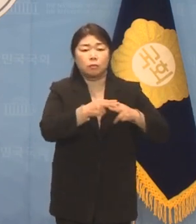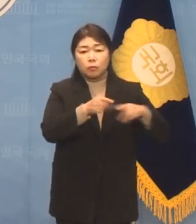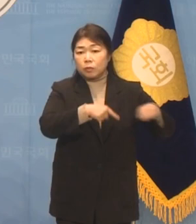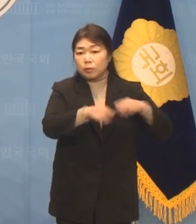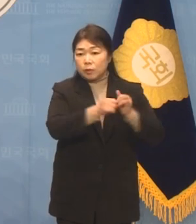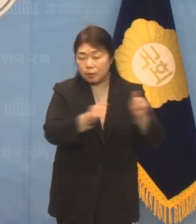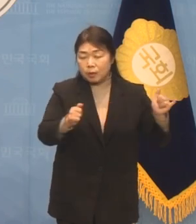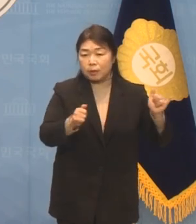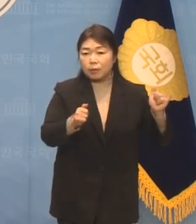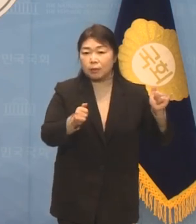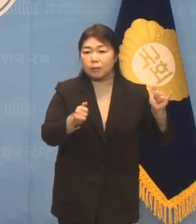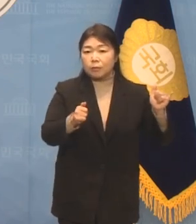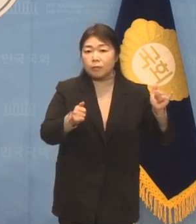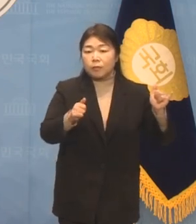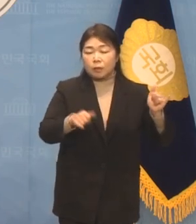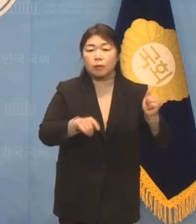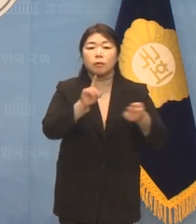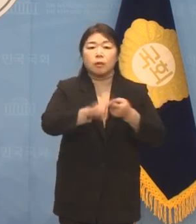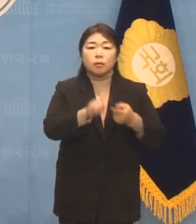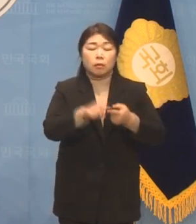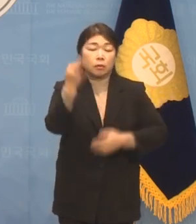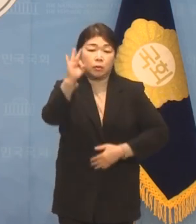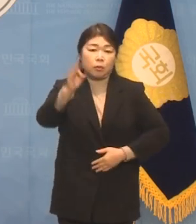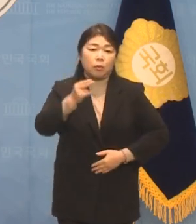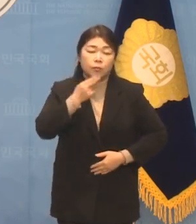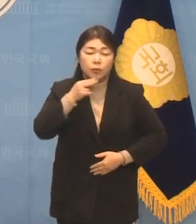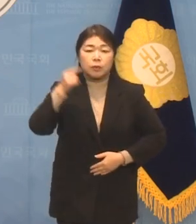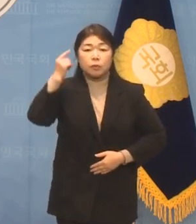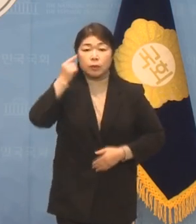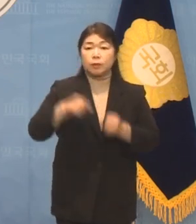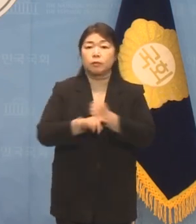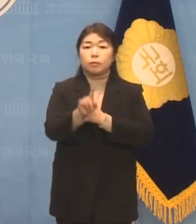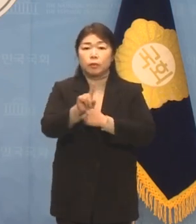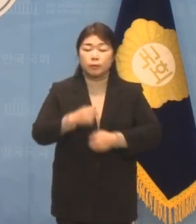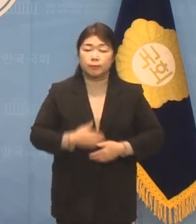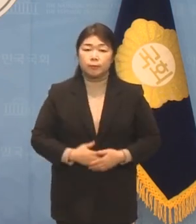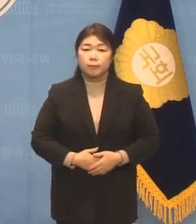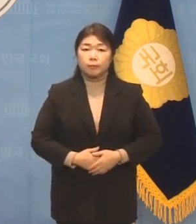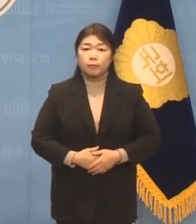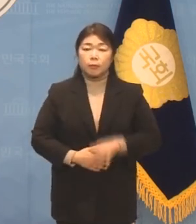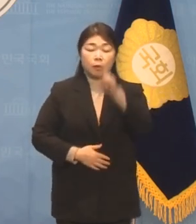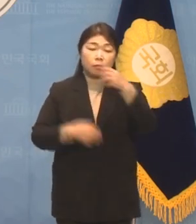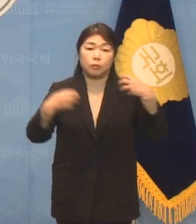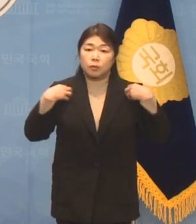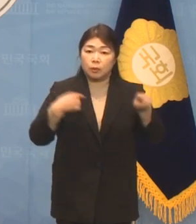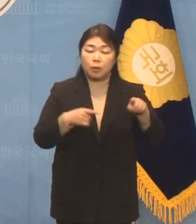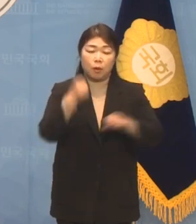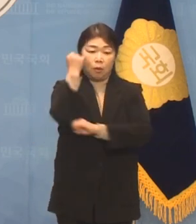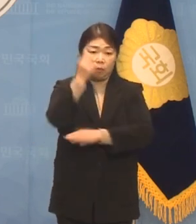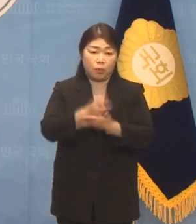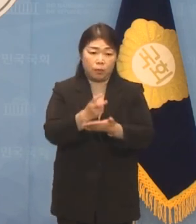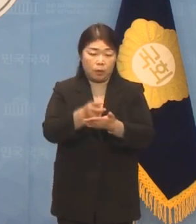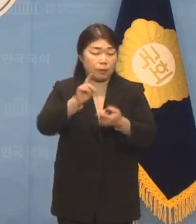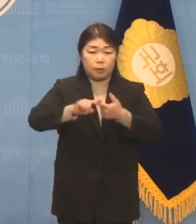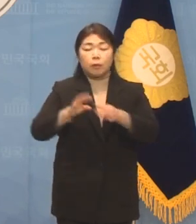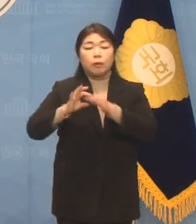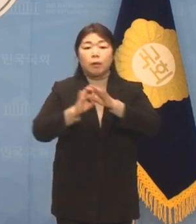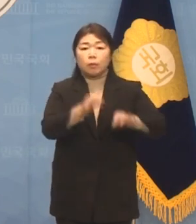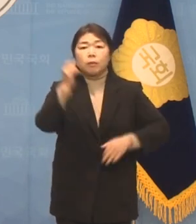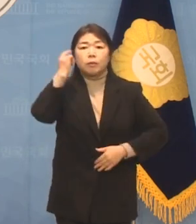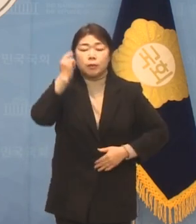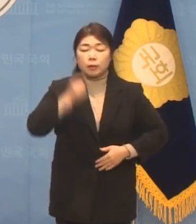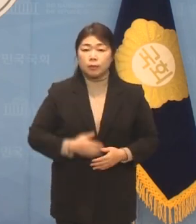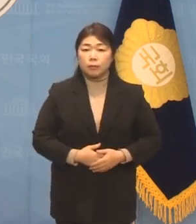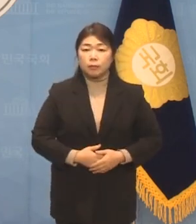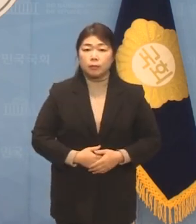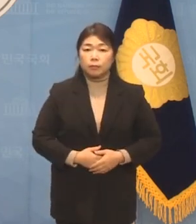애써 외면한 이유가 무엇입니까? 정부 여당이 헌법 정신에 정면으로 맞서겠다는 것입니까?